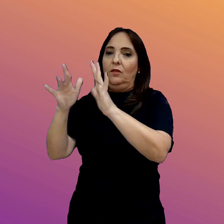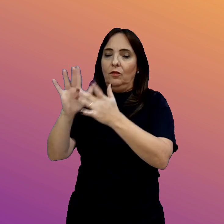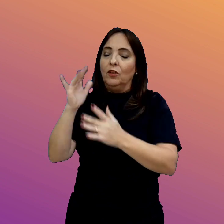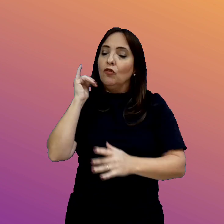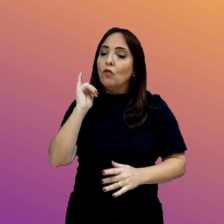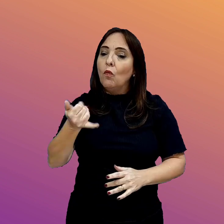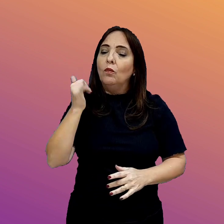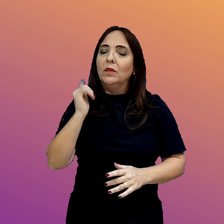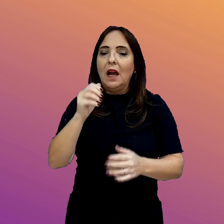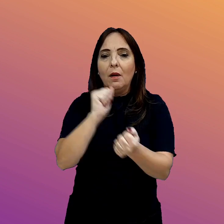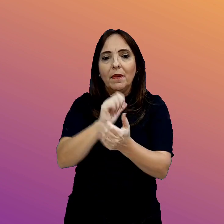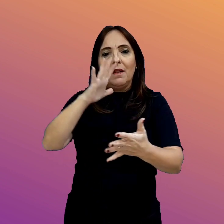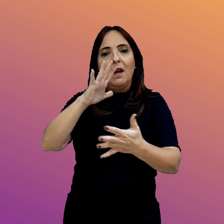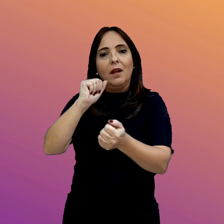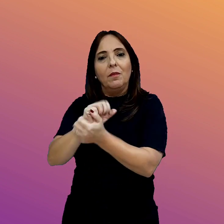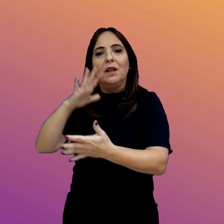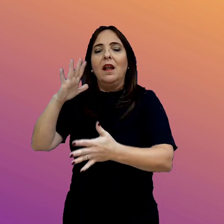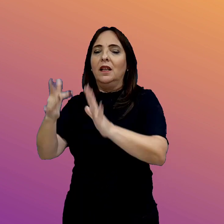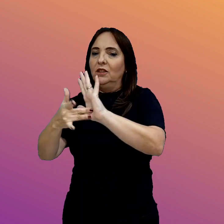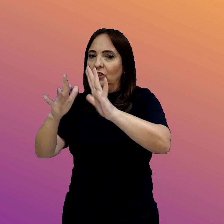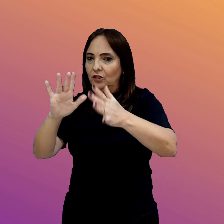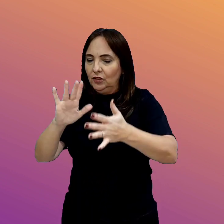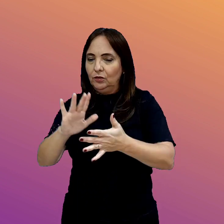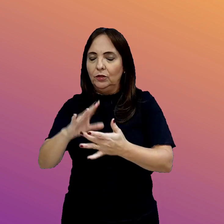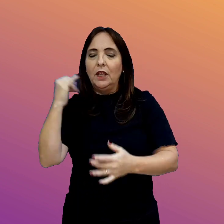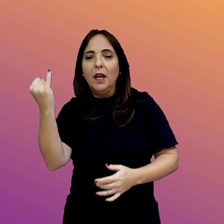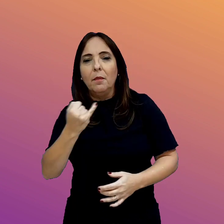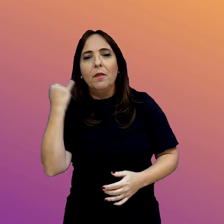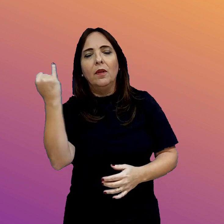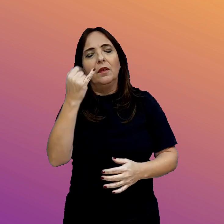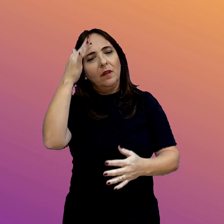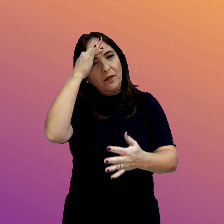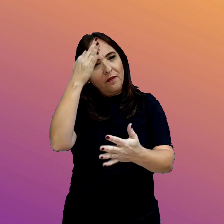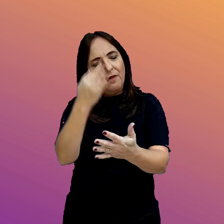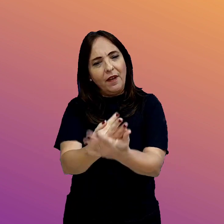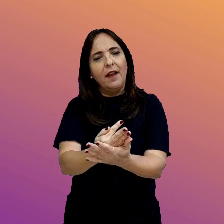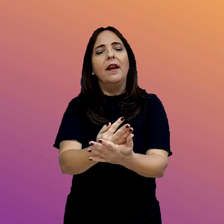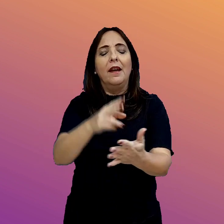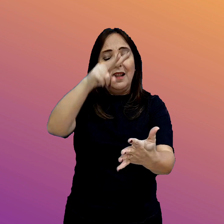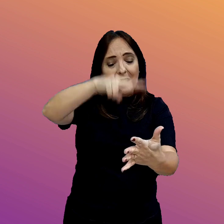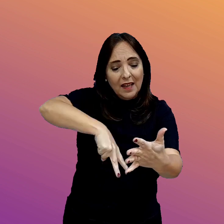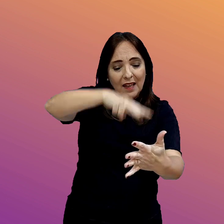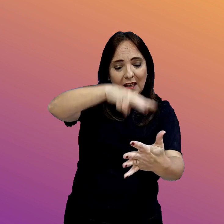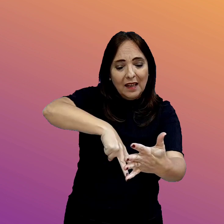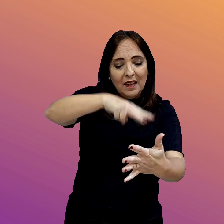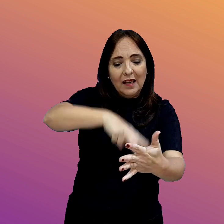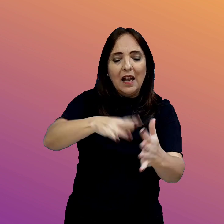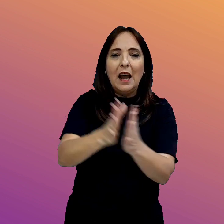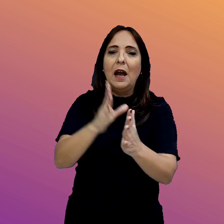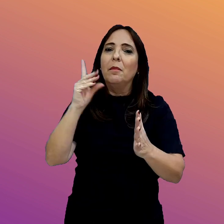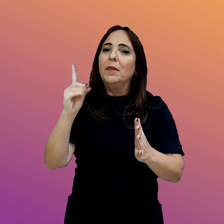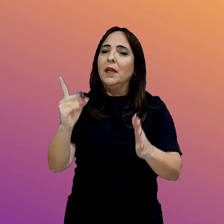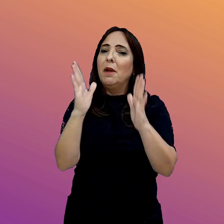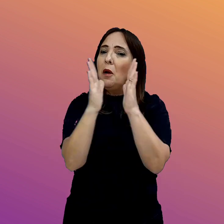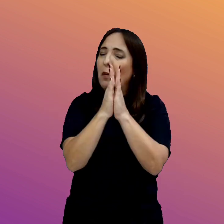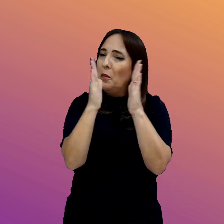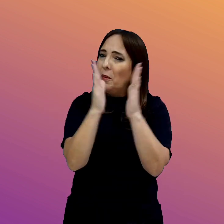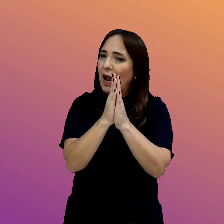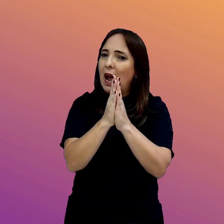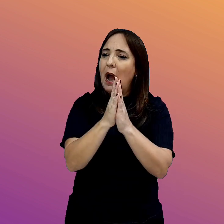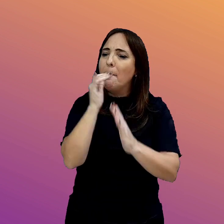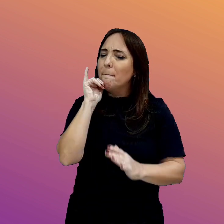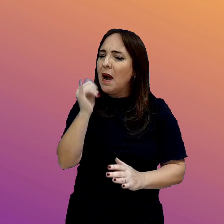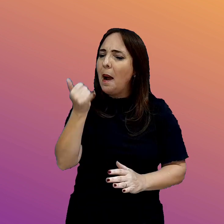fez, a importância de manter uma fé viva em Deus, ler a Bíblia em casa, orar em casa, falar de Jesus para o seu